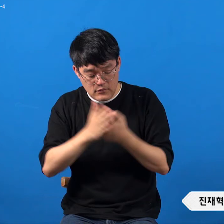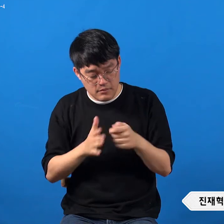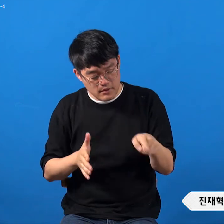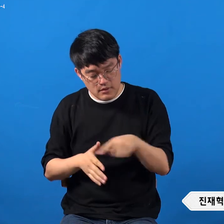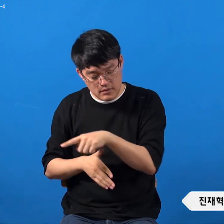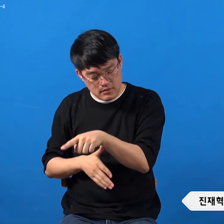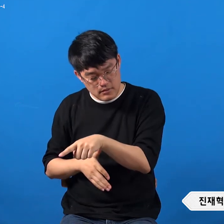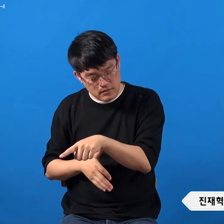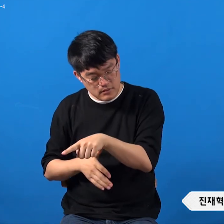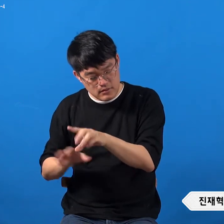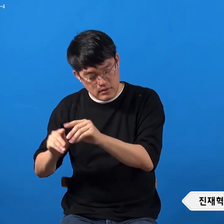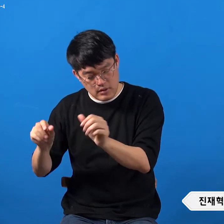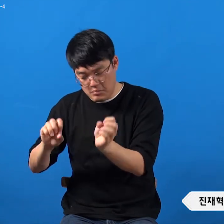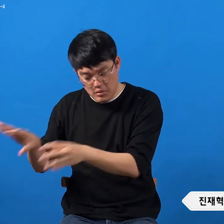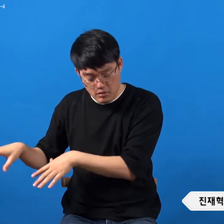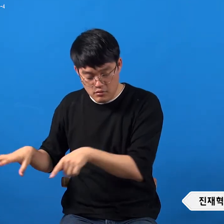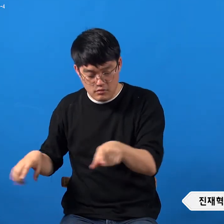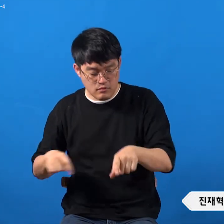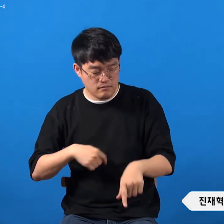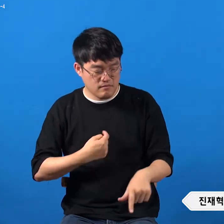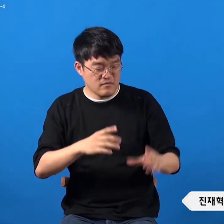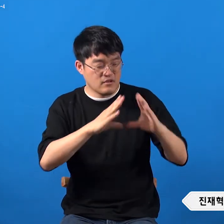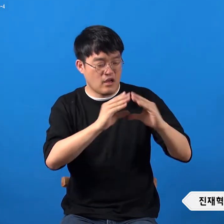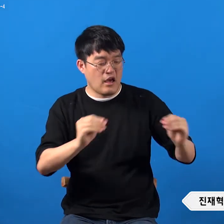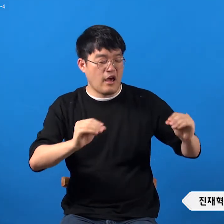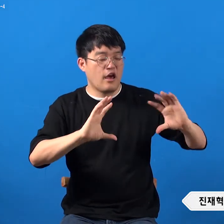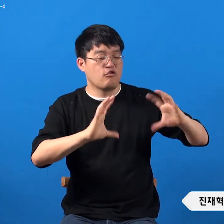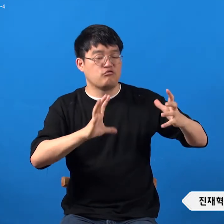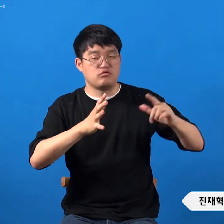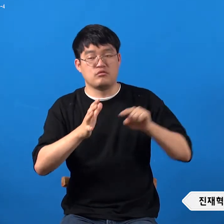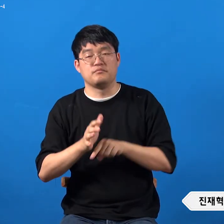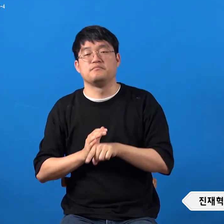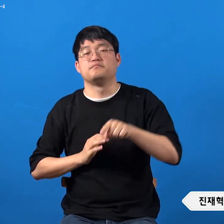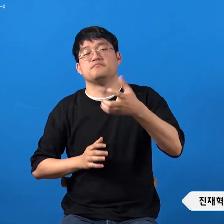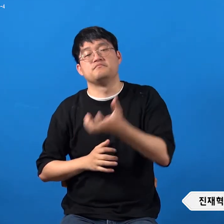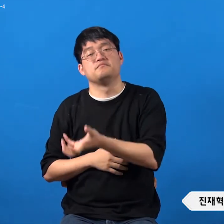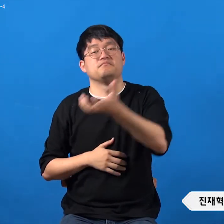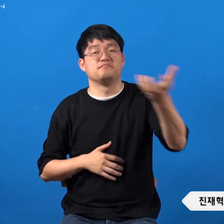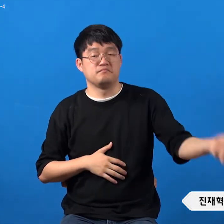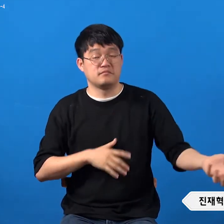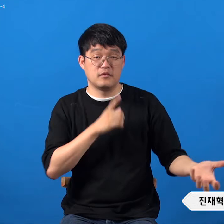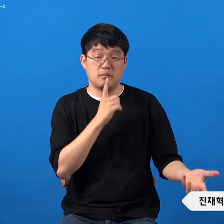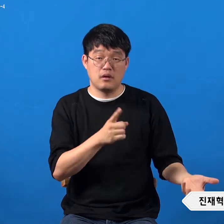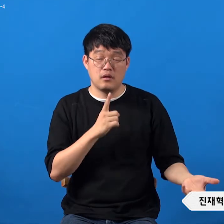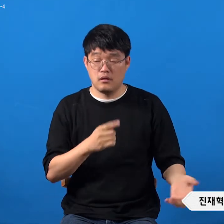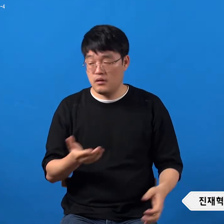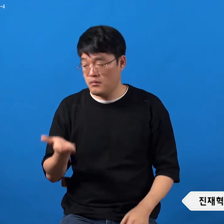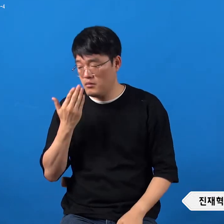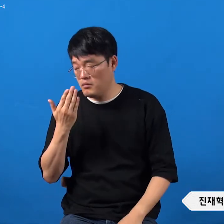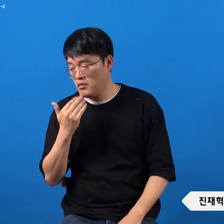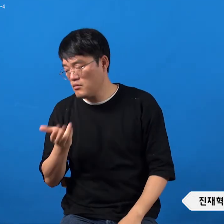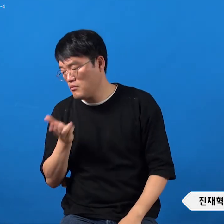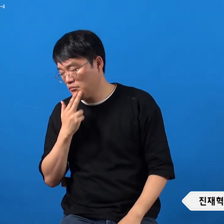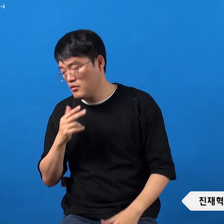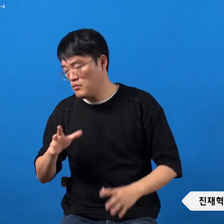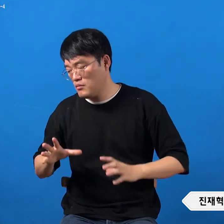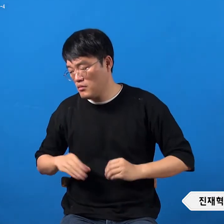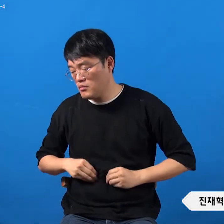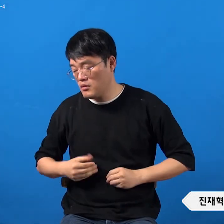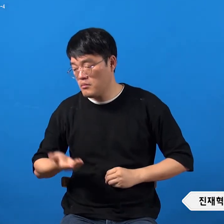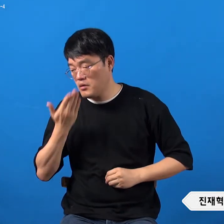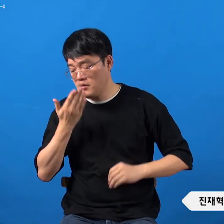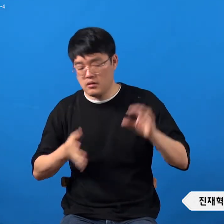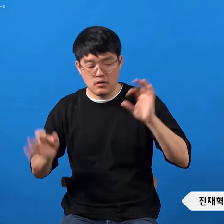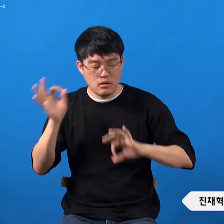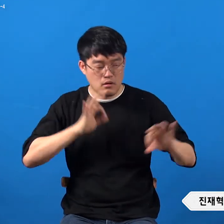그리로 내려갔다라고 성경은 말씀하고 있음을 봅니다. 음식이 없어서 기근 때문에 음식을